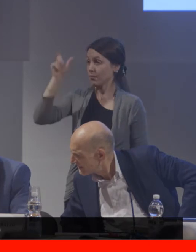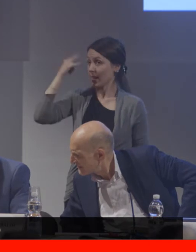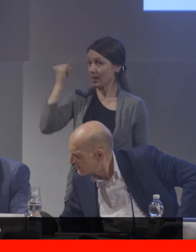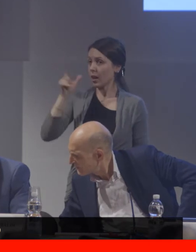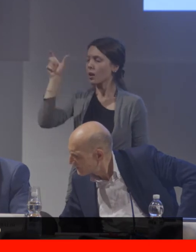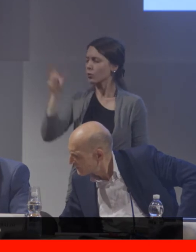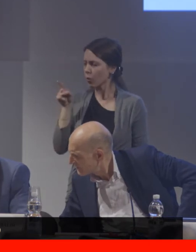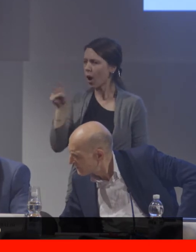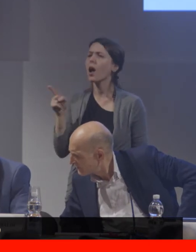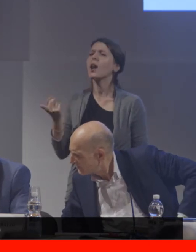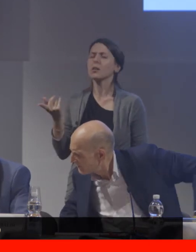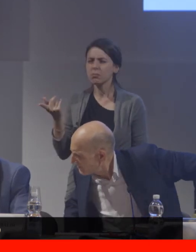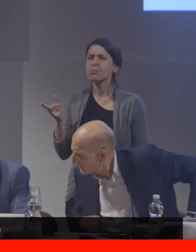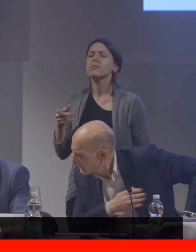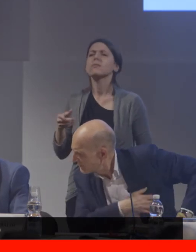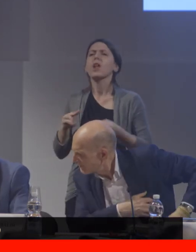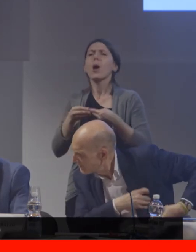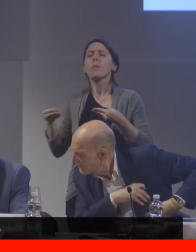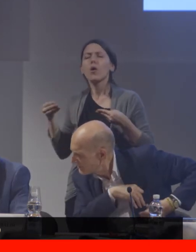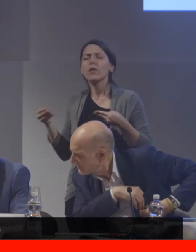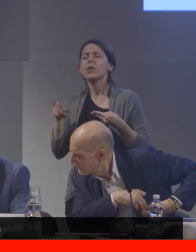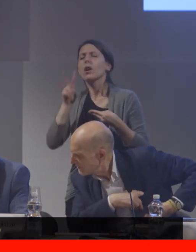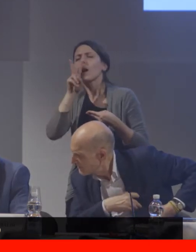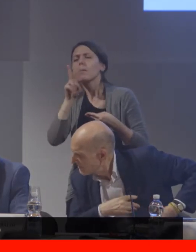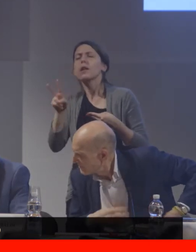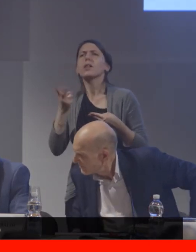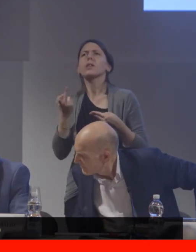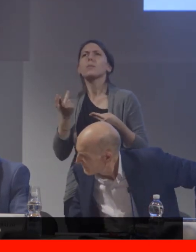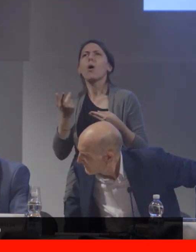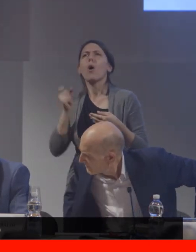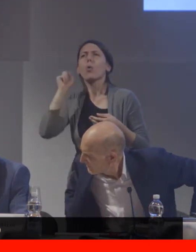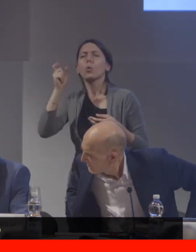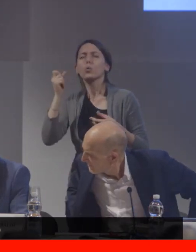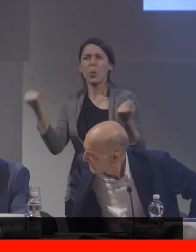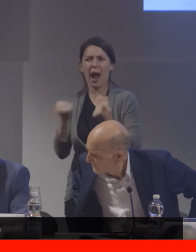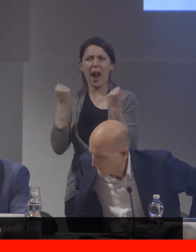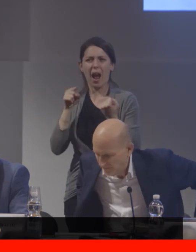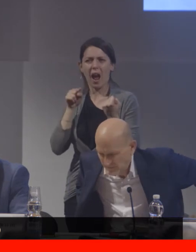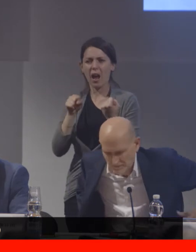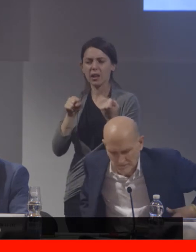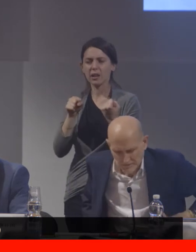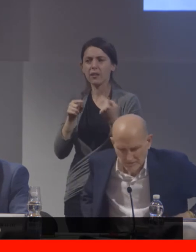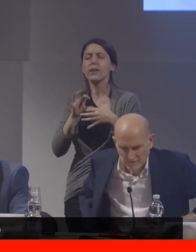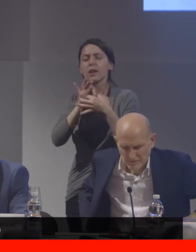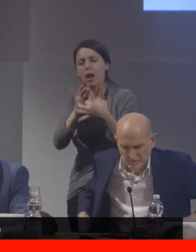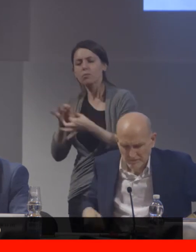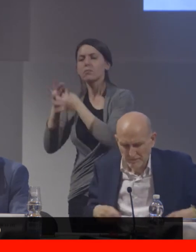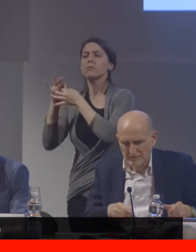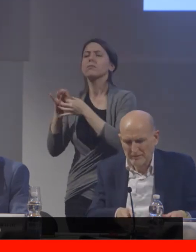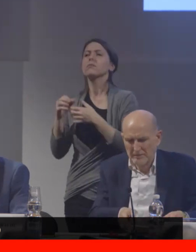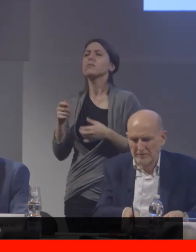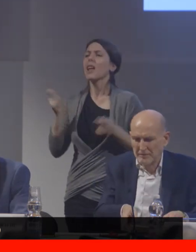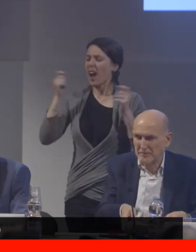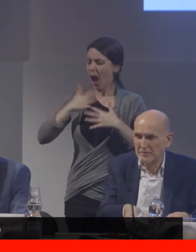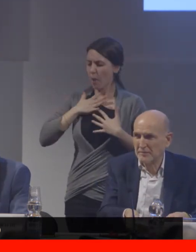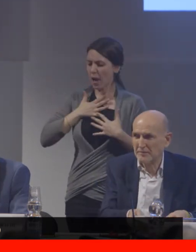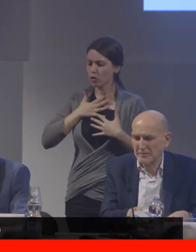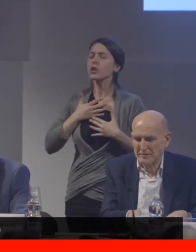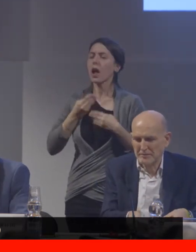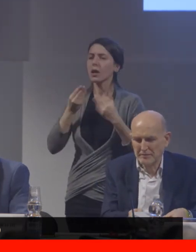anche professionalmente un'attività di tipo culturale e in virtù delle proprie capacità esercita